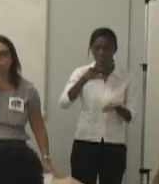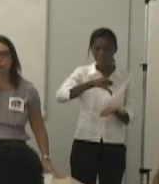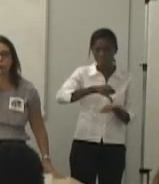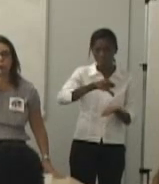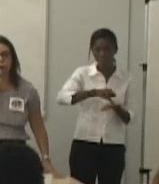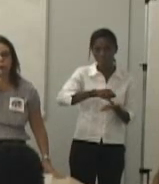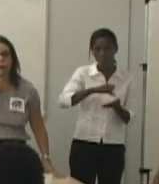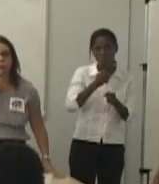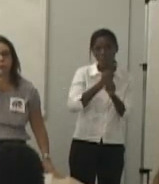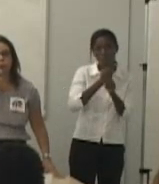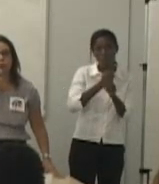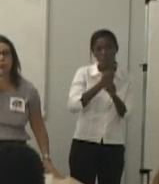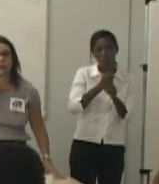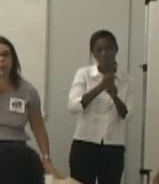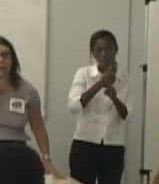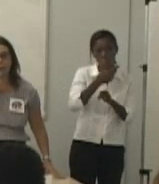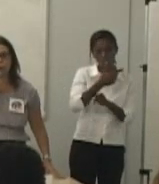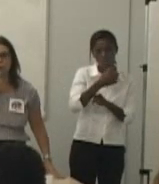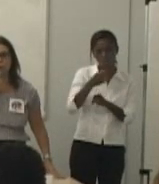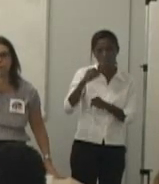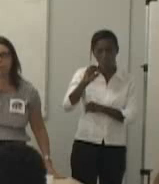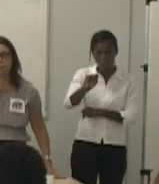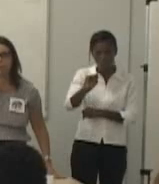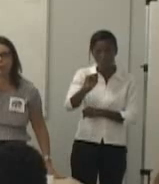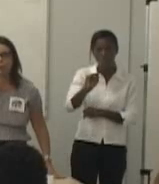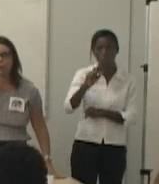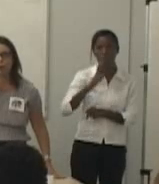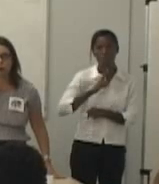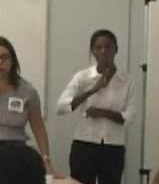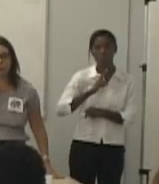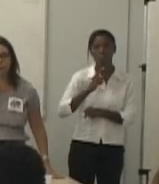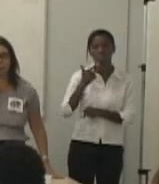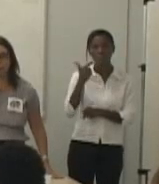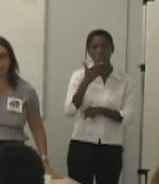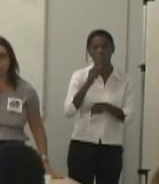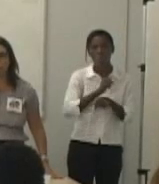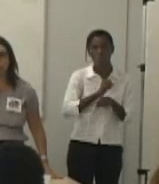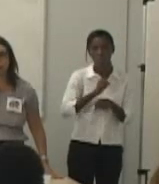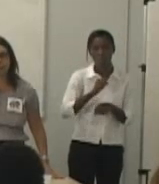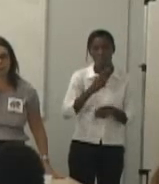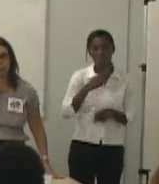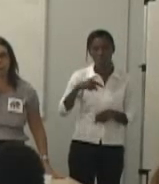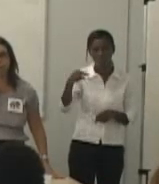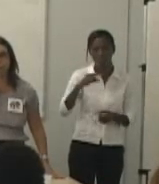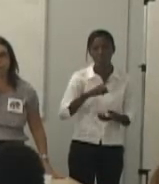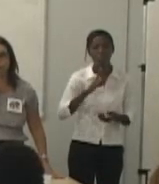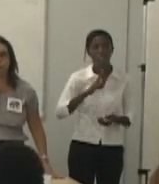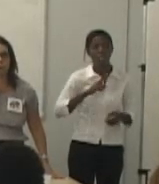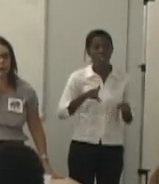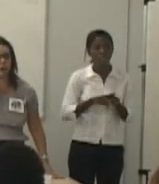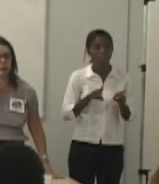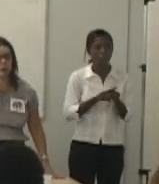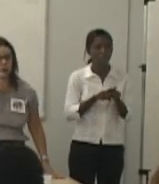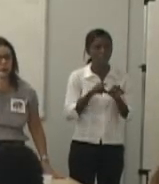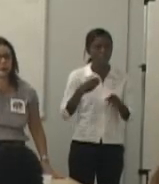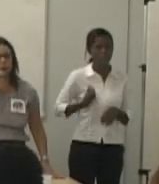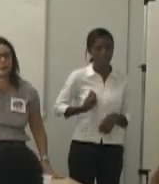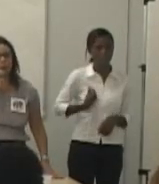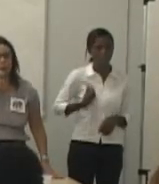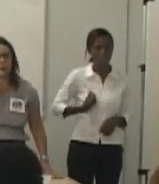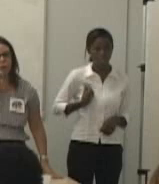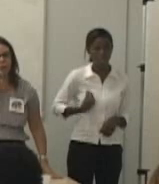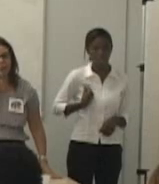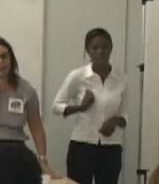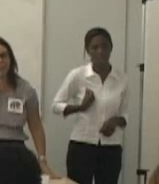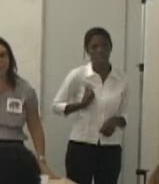em 2008 no segundo semestre e nós participamos da inscrição dos primeiros alunos